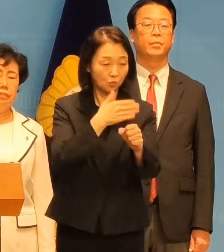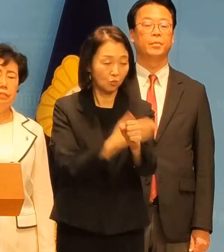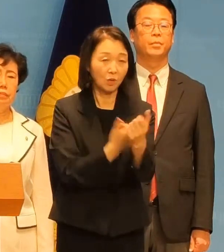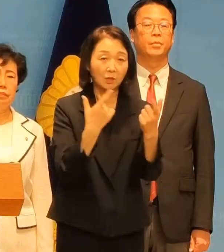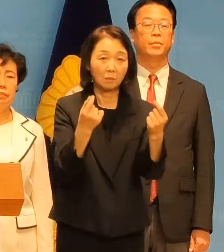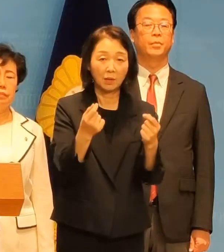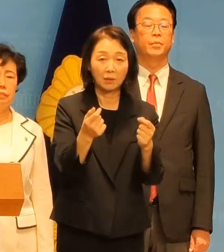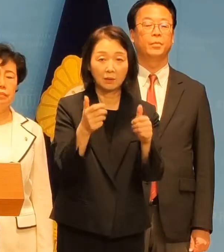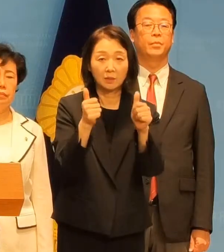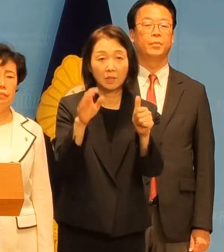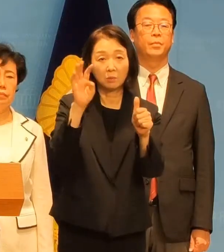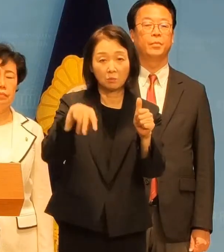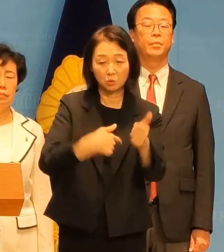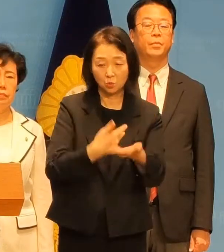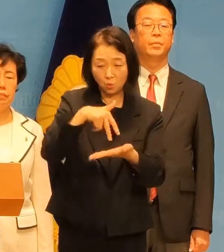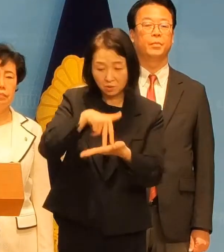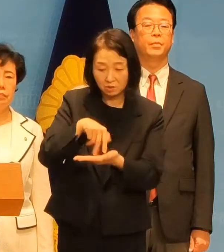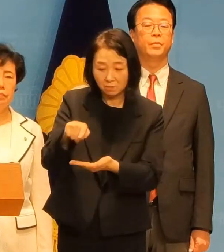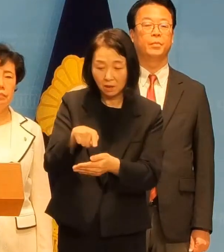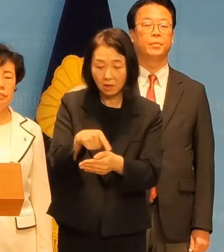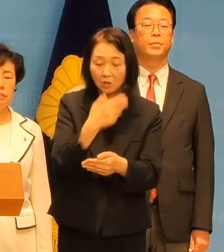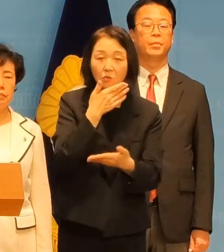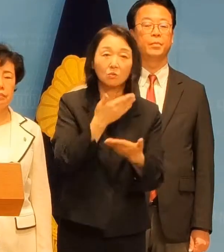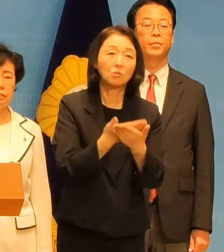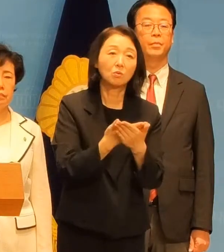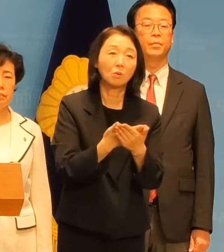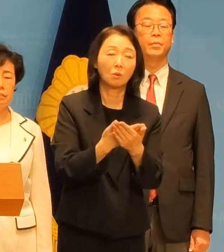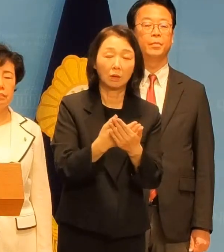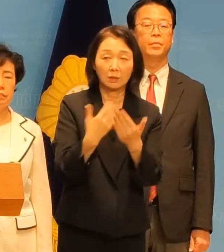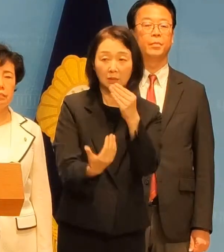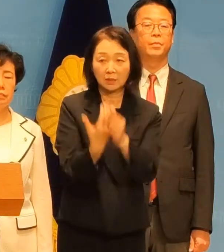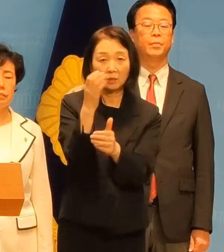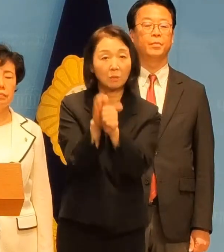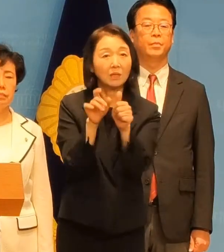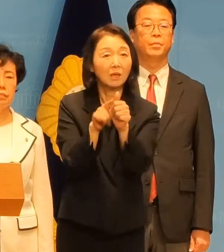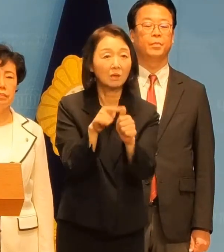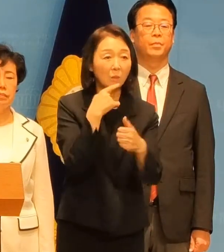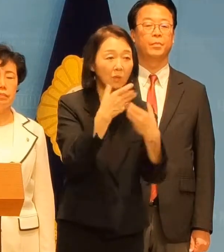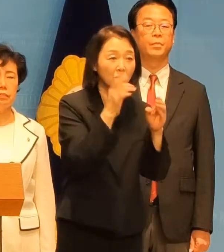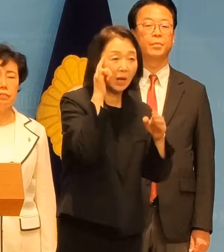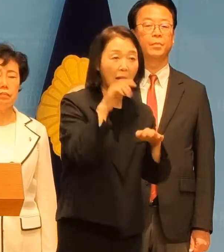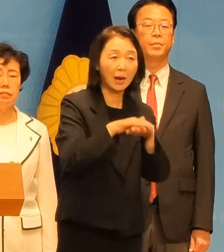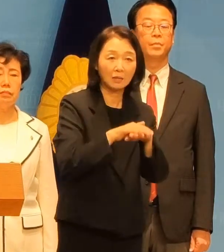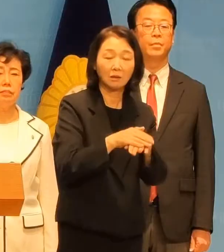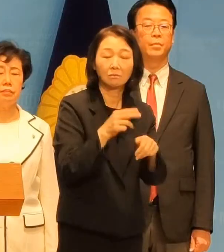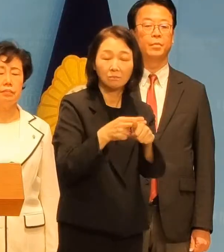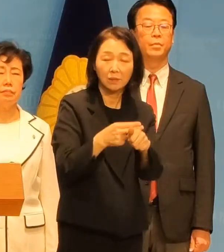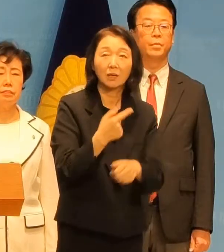사법권 독립의 핵심인 사건 배당, 이것까지 민주당이 하겠다는 것입니다.